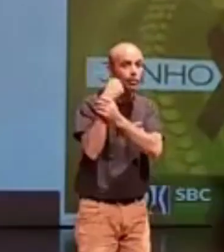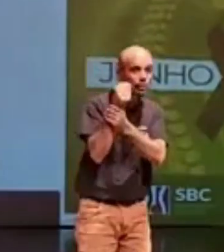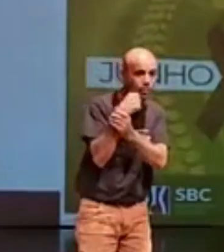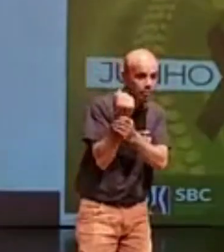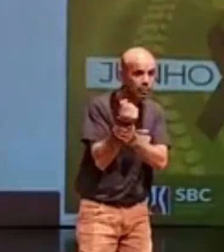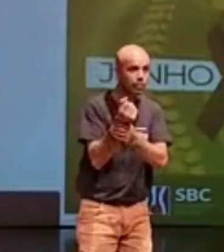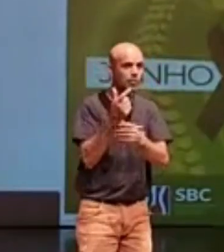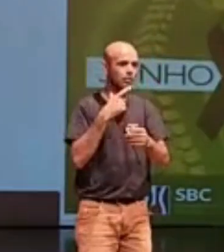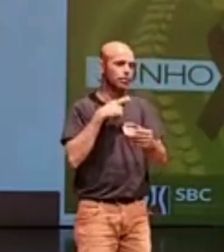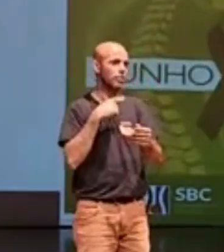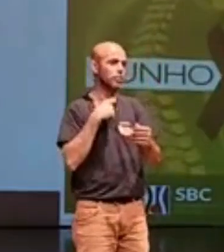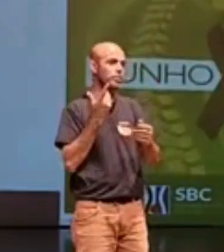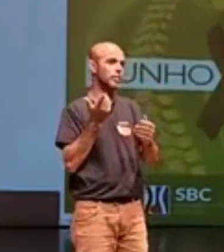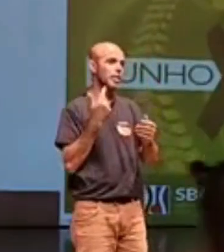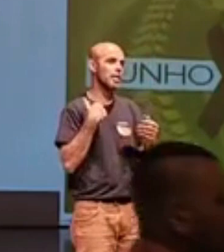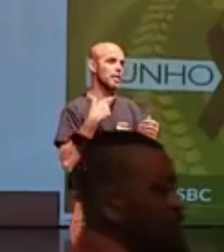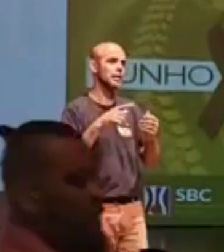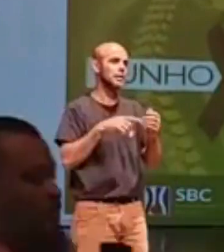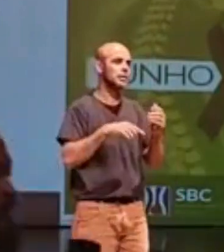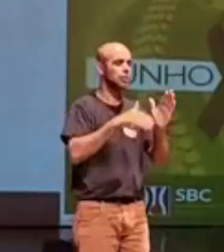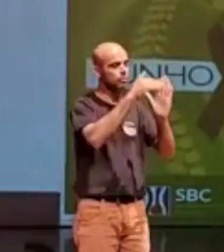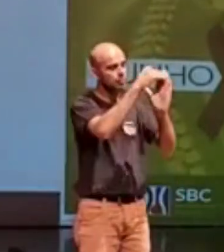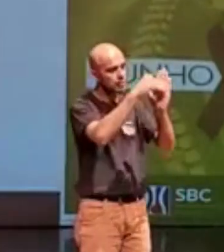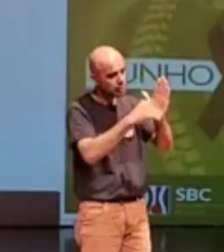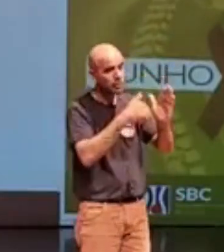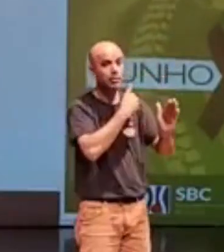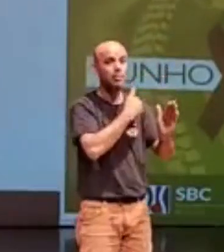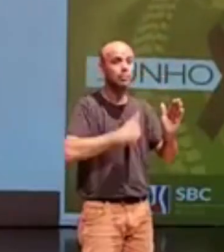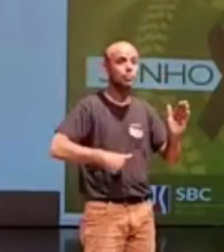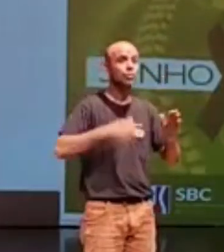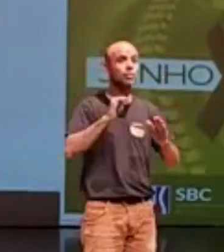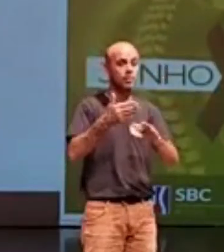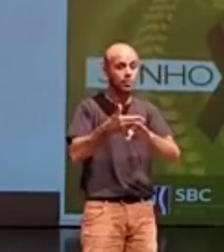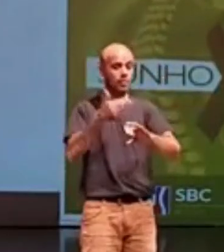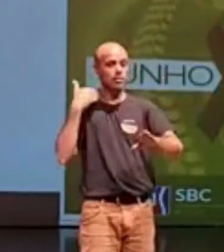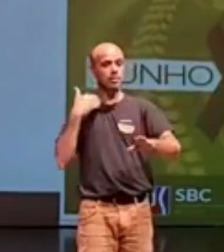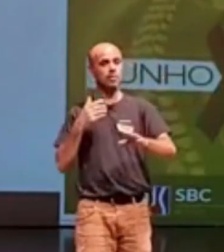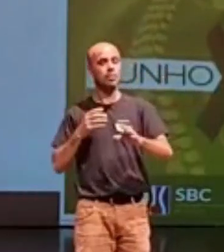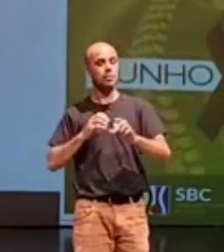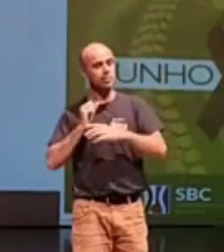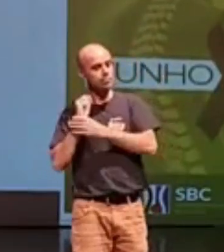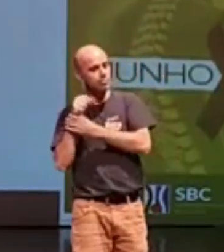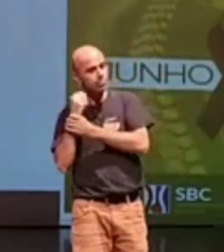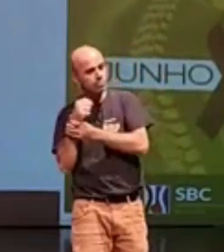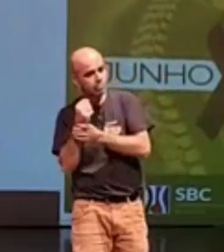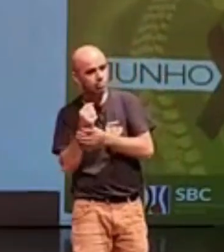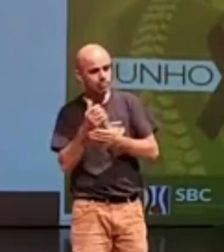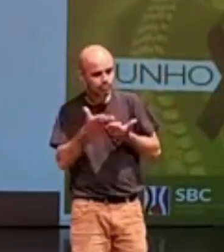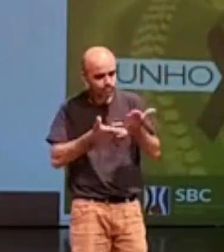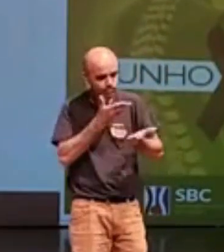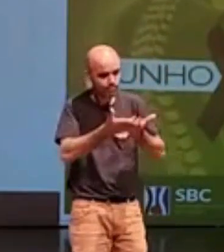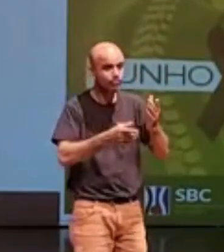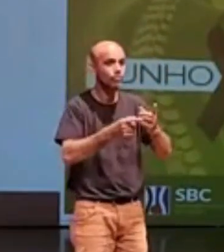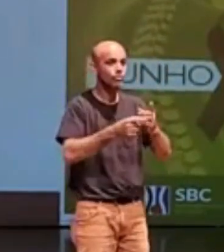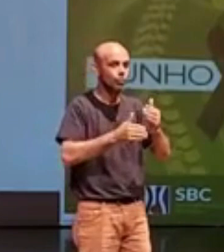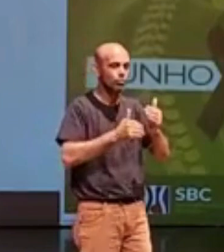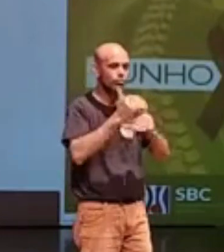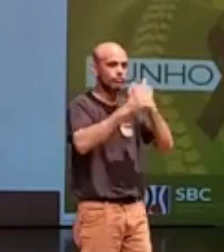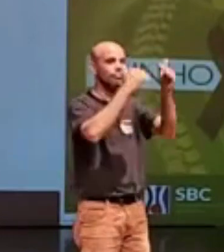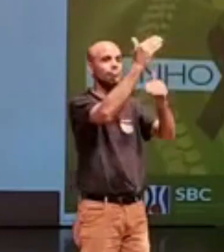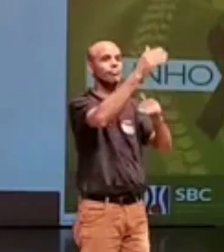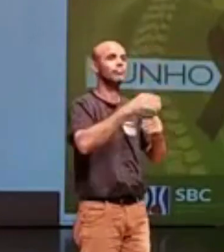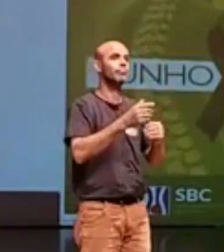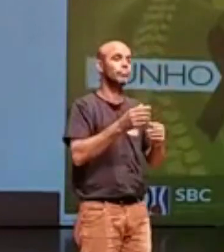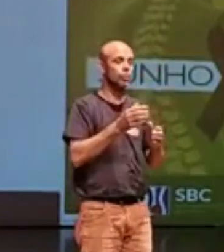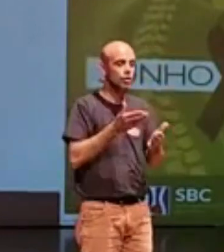Existem medidas públicas que, se elas forem realizadas, elas têm uma eficácia muito boa. Então, o melhor tratamento para a escoliose,